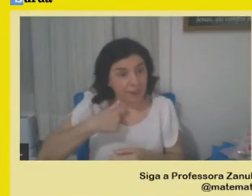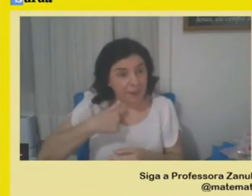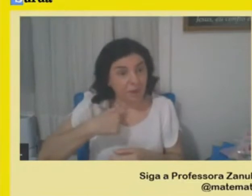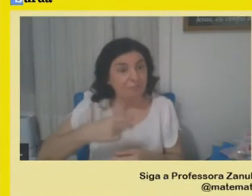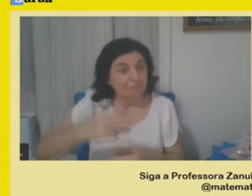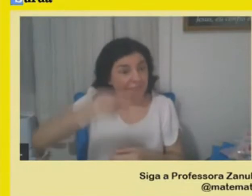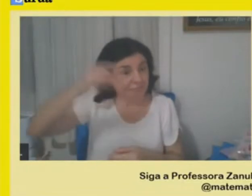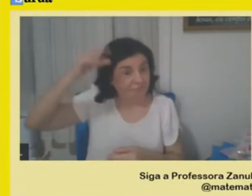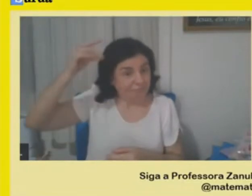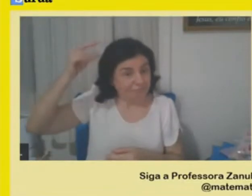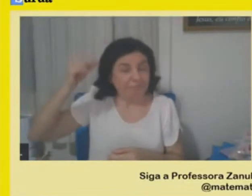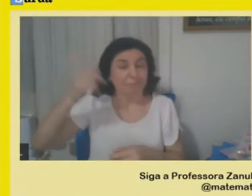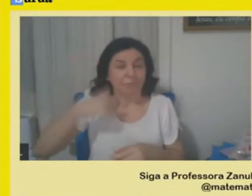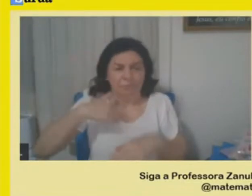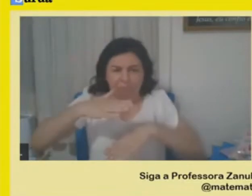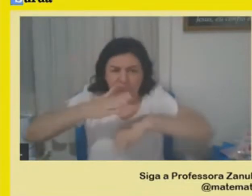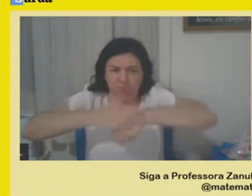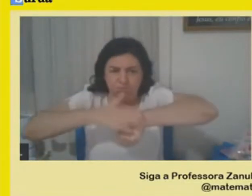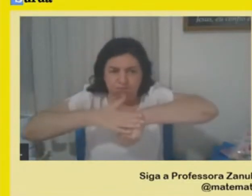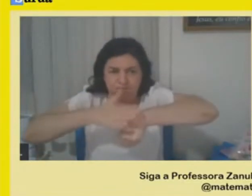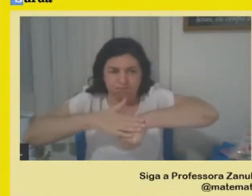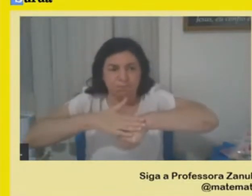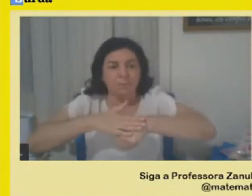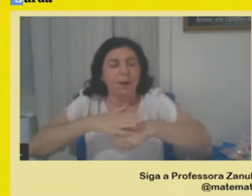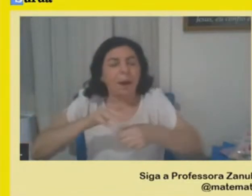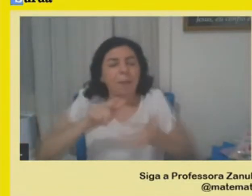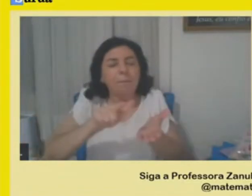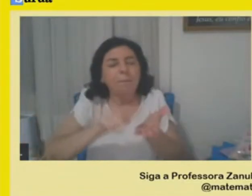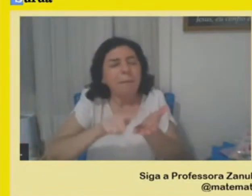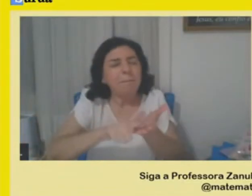Então, na verdade,